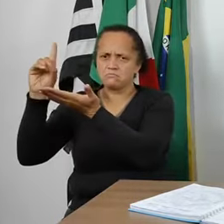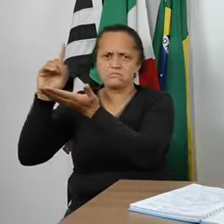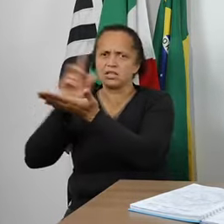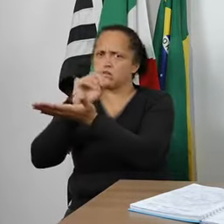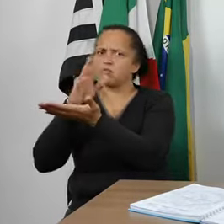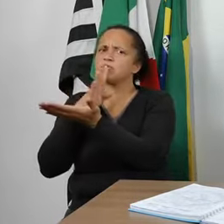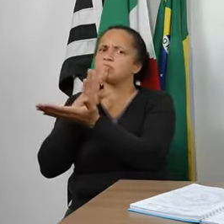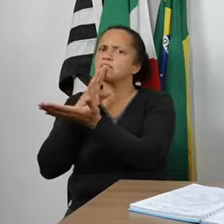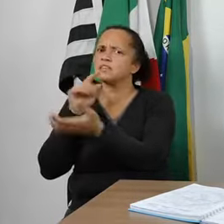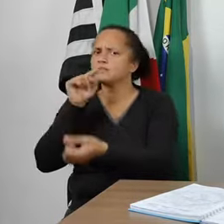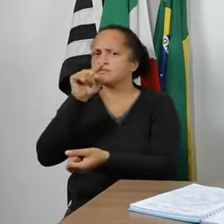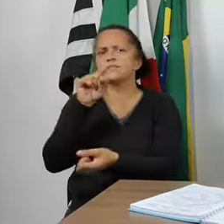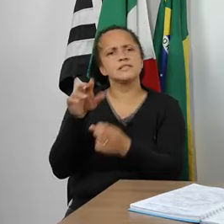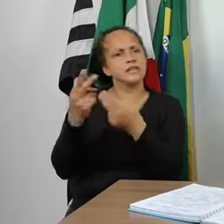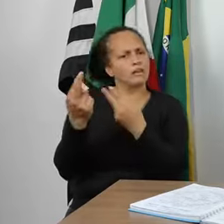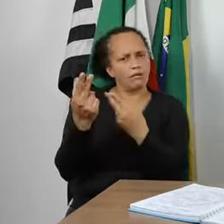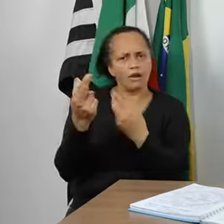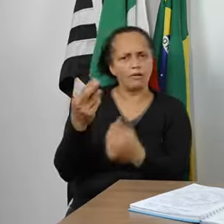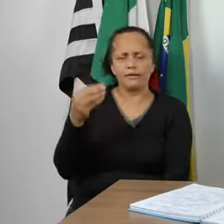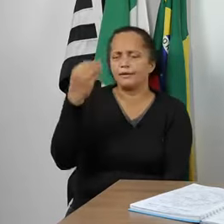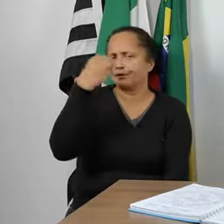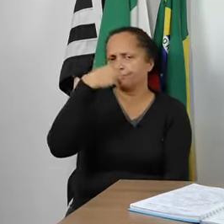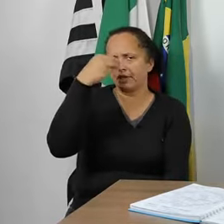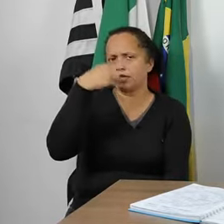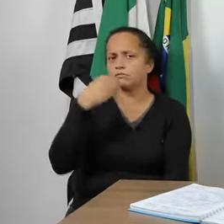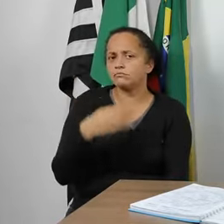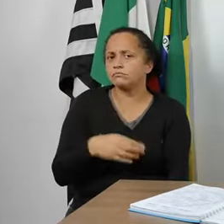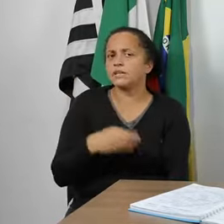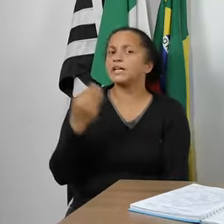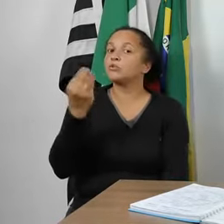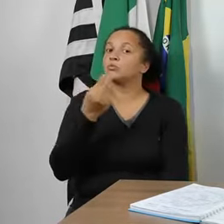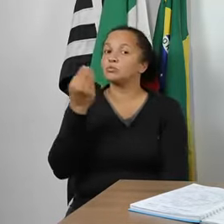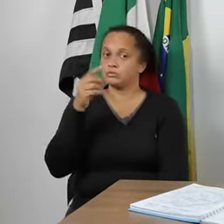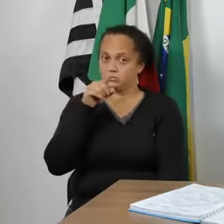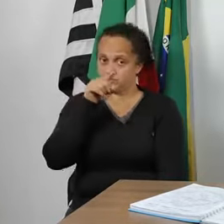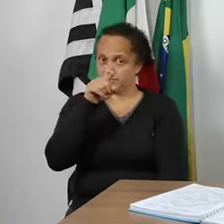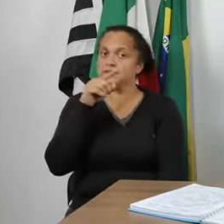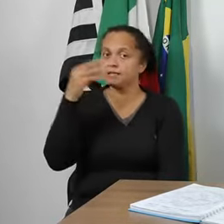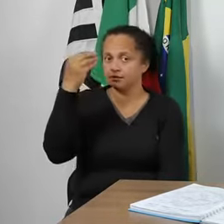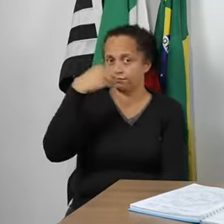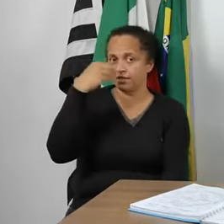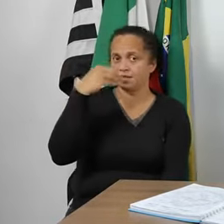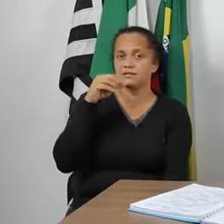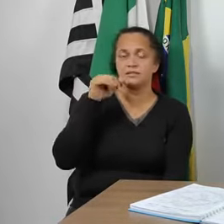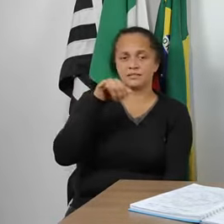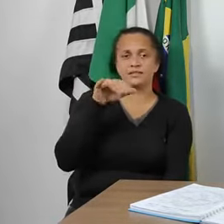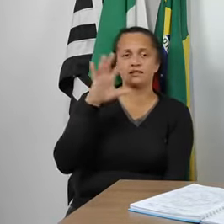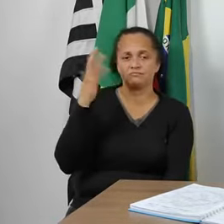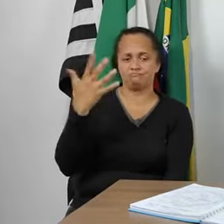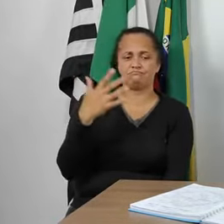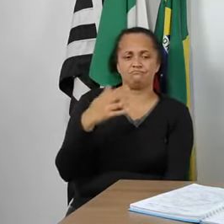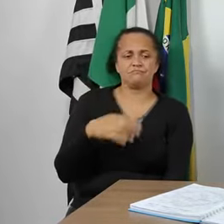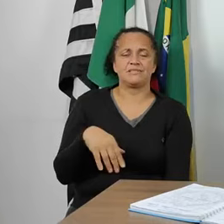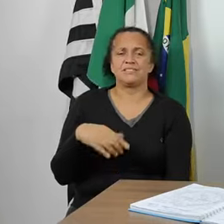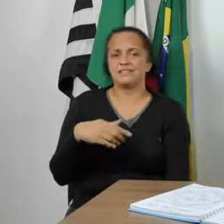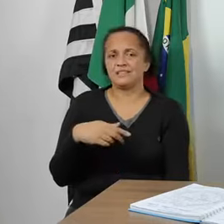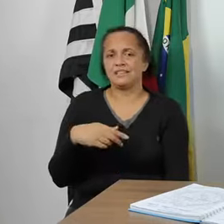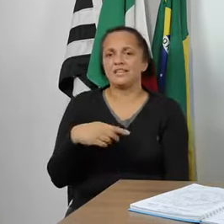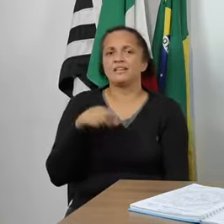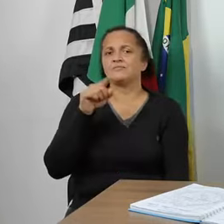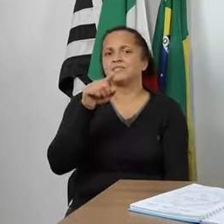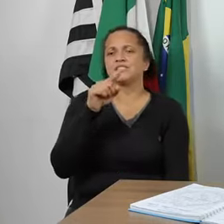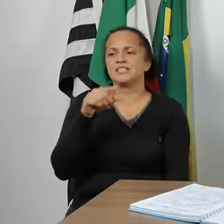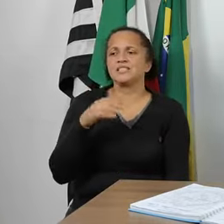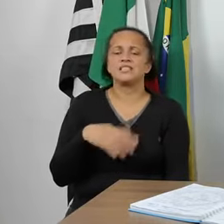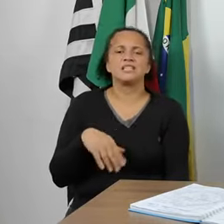você vai se sentir fraco. E aí quando você está fraco, qualquer coisa que te der, você come. E Deus não